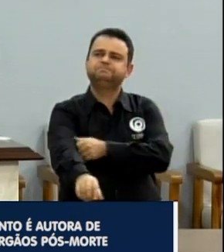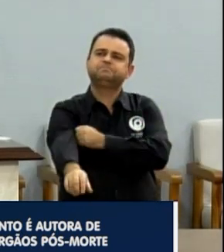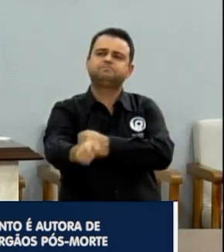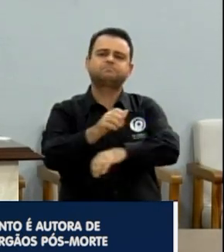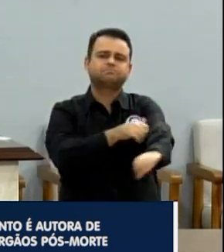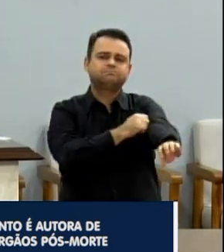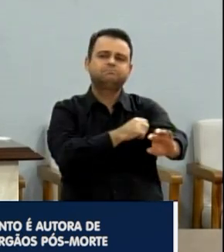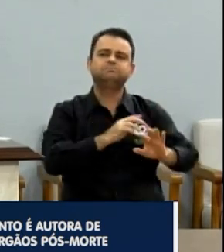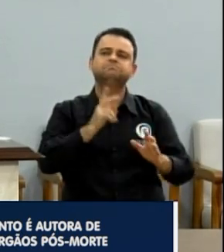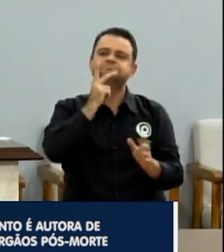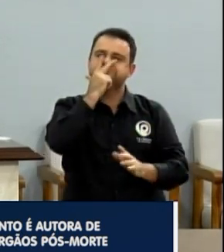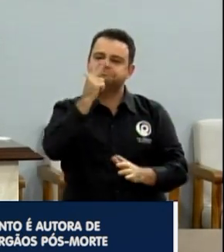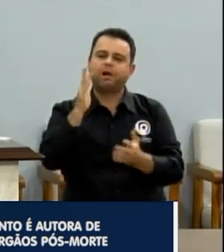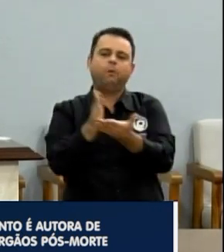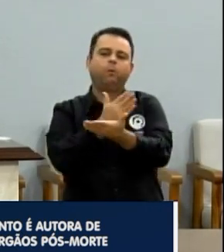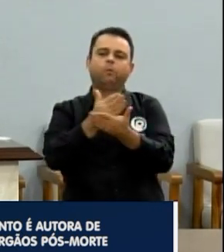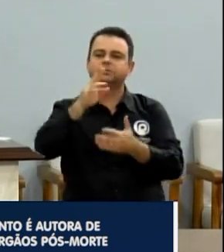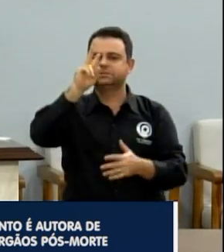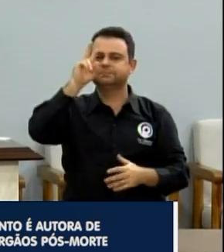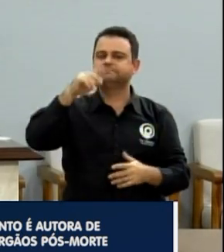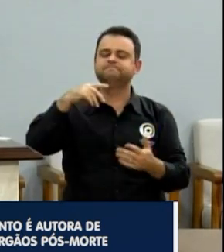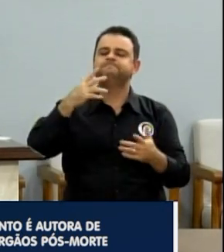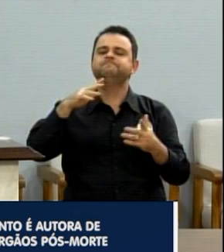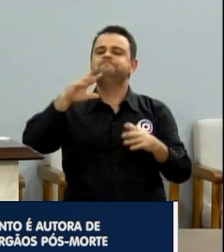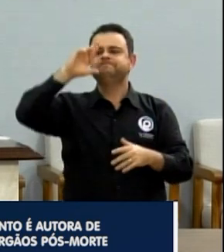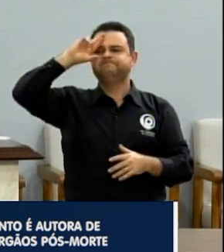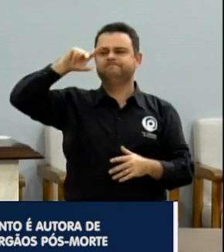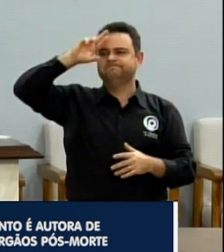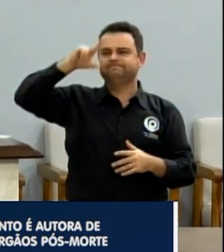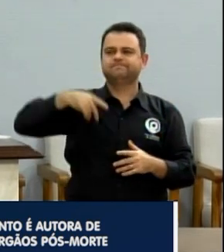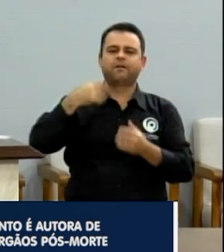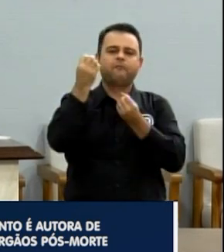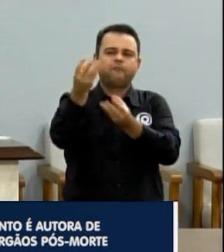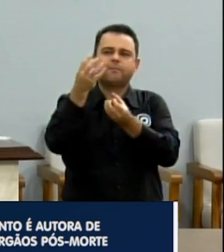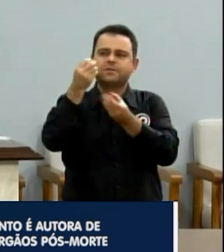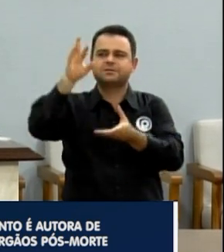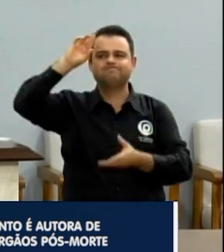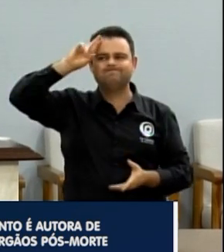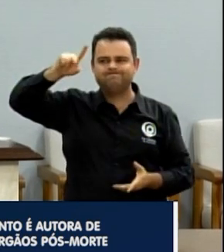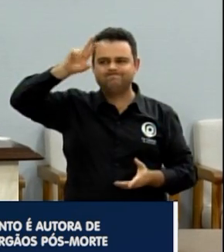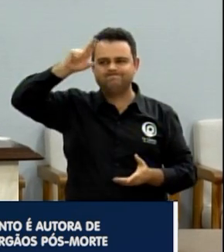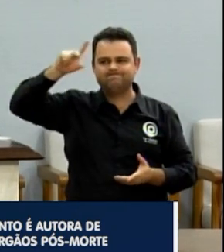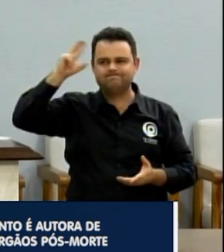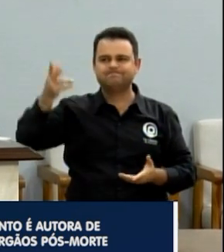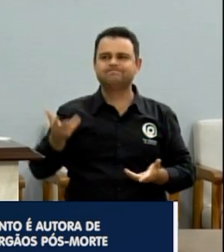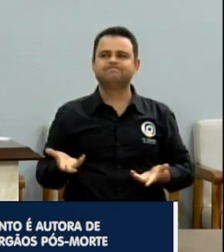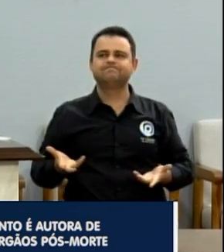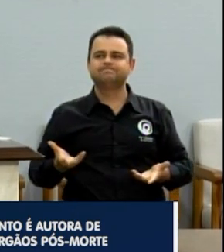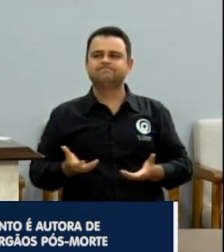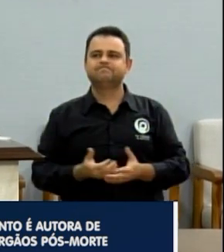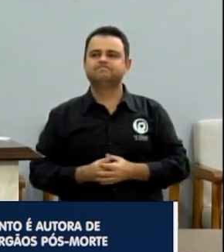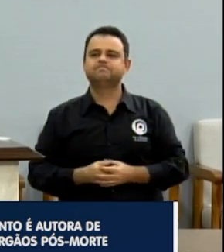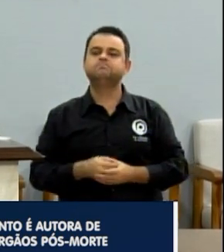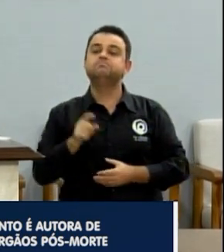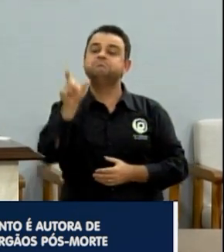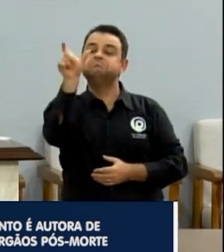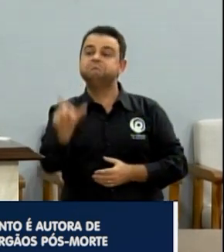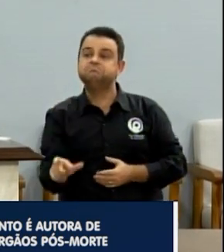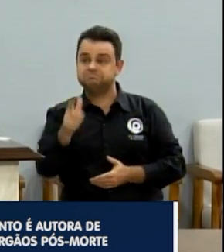distorcida, instrumentalizada, para o monopólio de decisão familiar, o qual desconsidera completamente a autonomia da